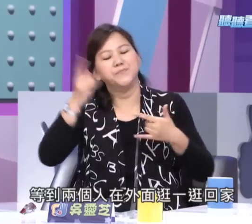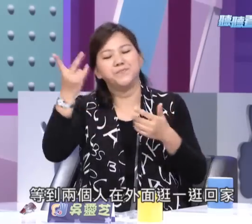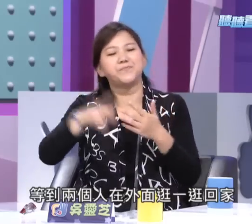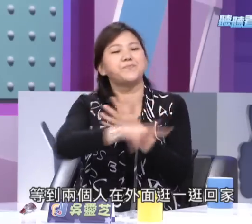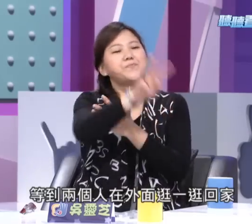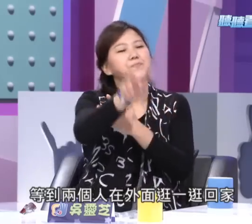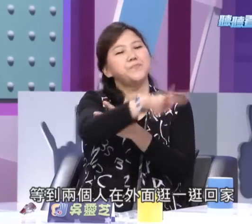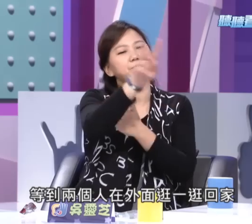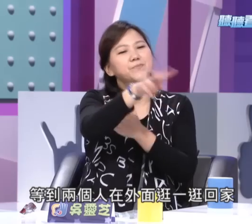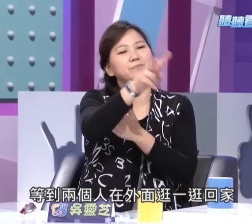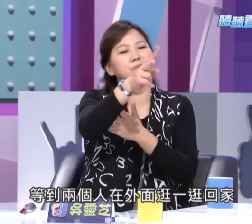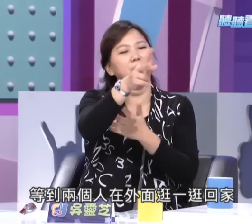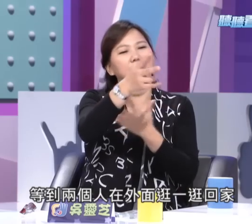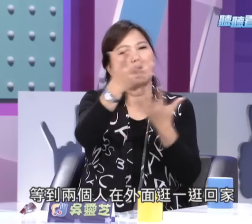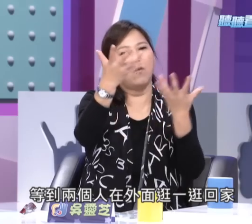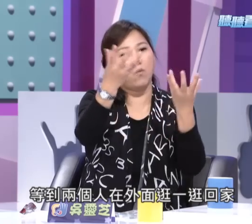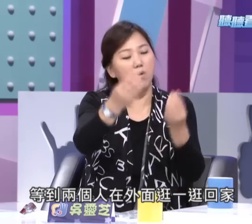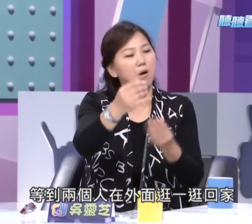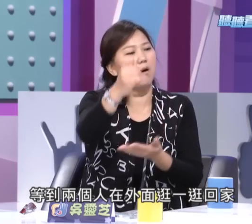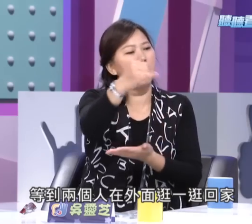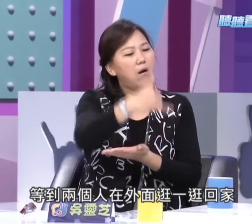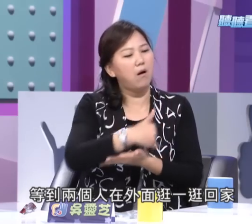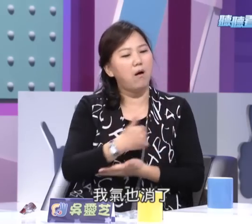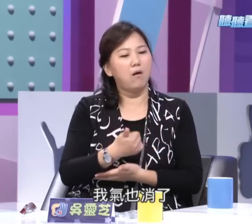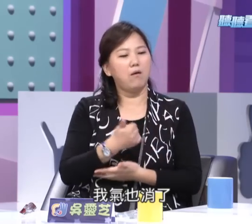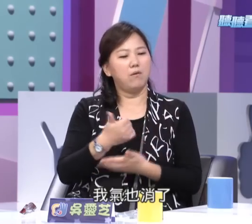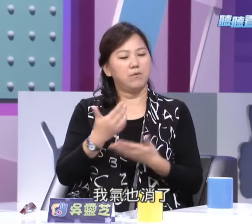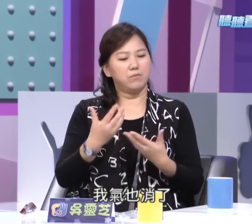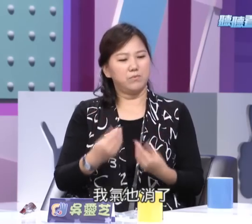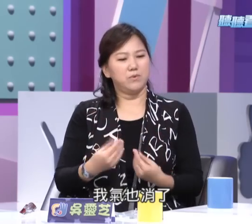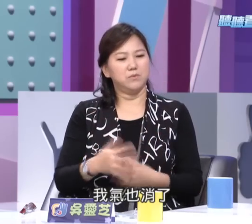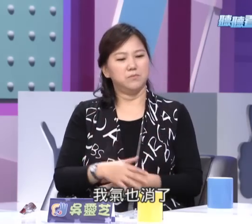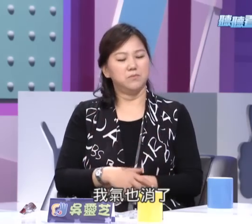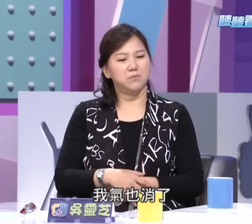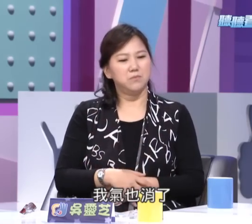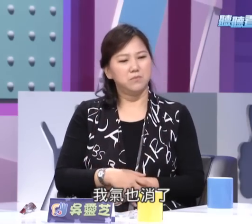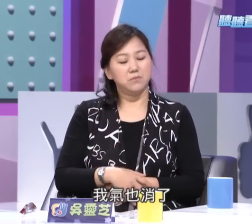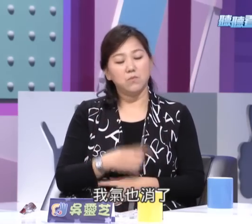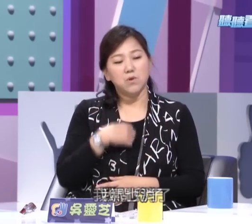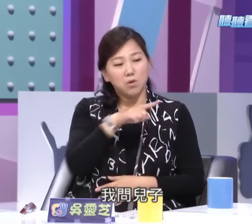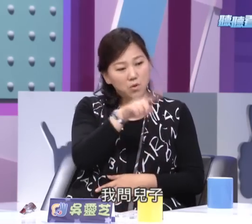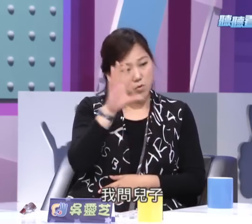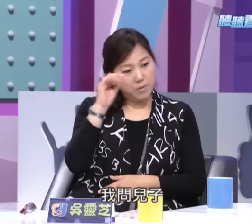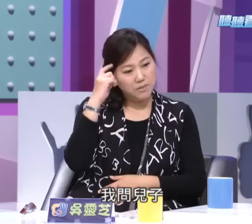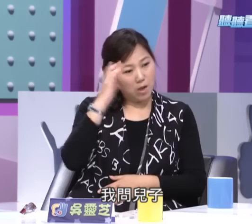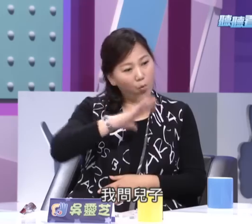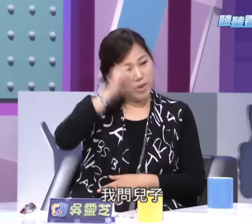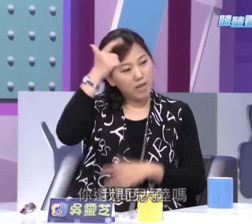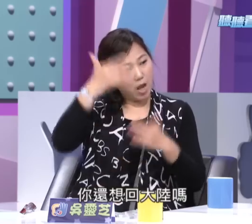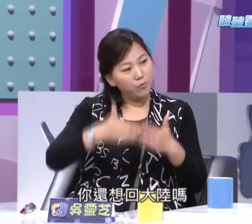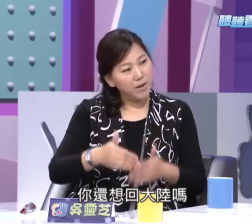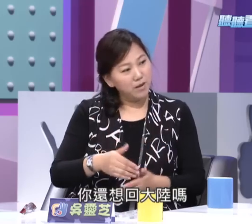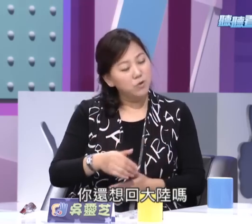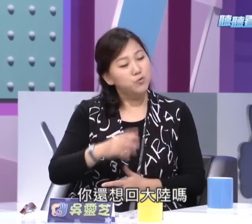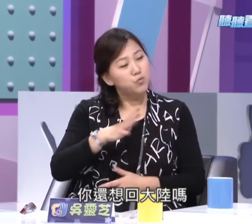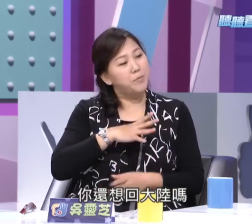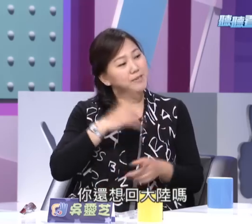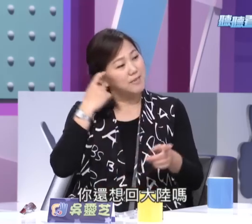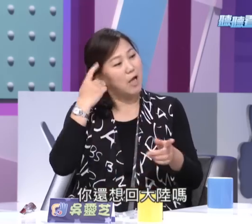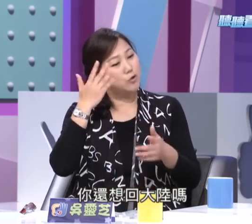两个人在外面逛一逛回家，我呢气也消了。我问儿子你还想回大陆吗？如